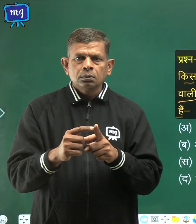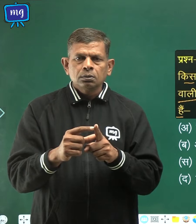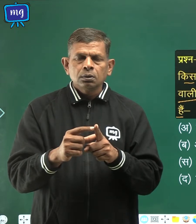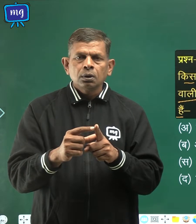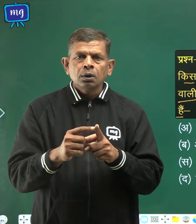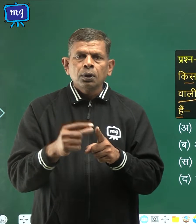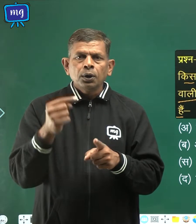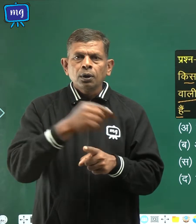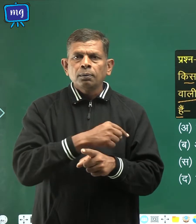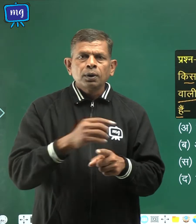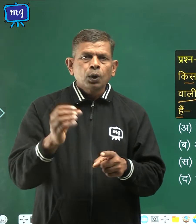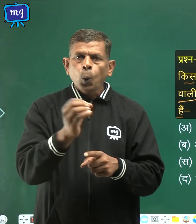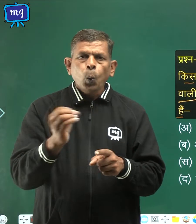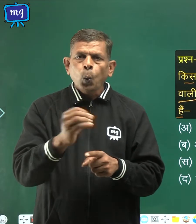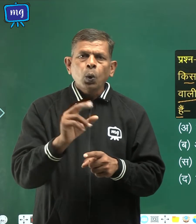इनमें से कोई नहीं।